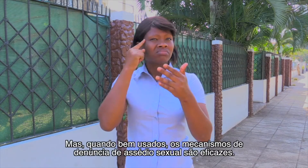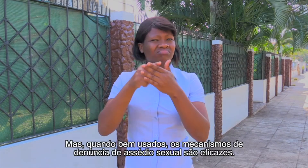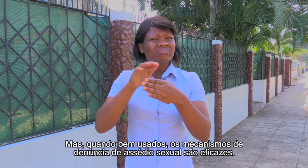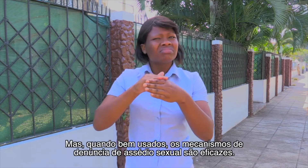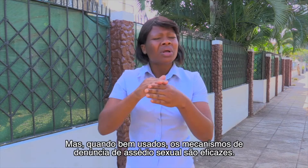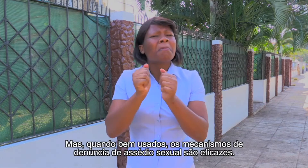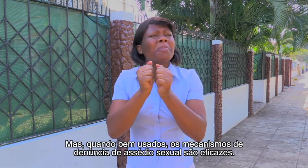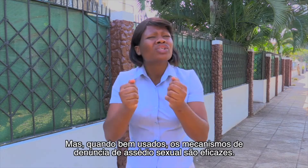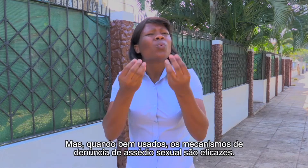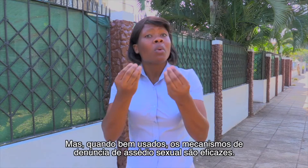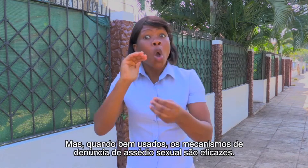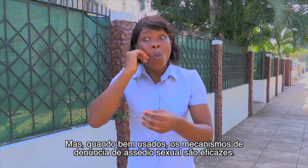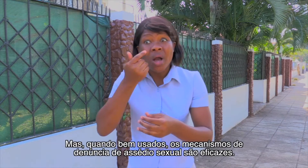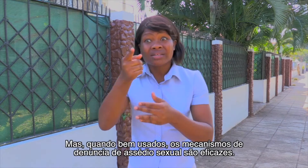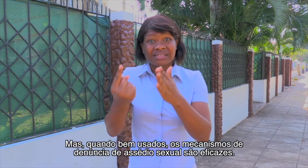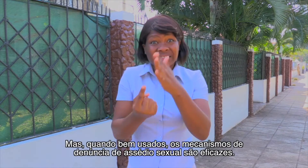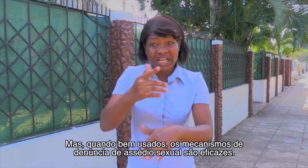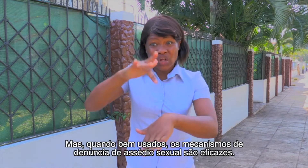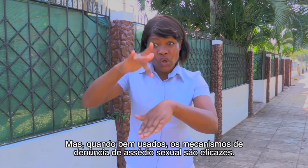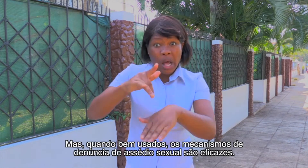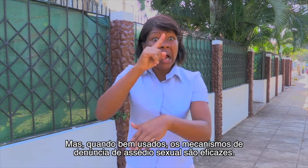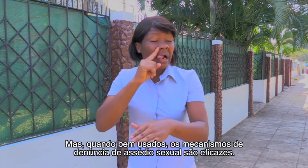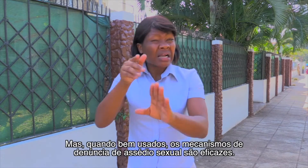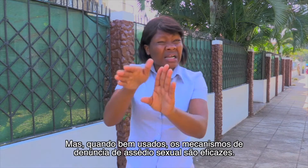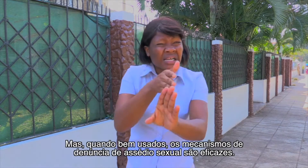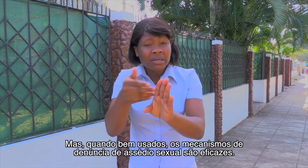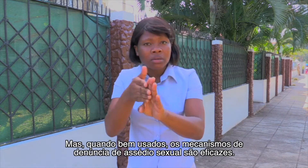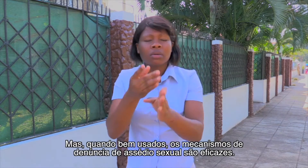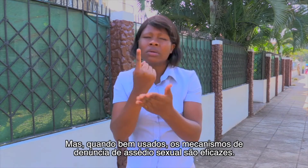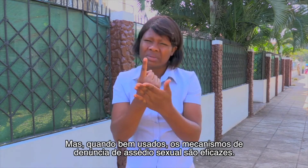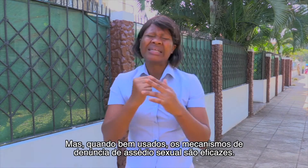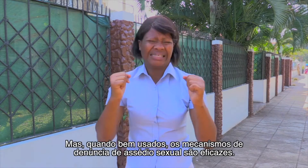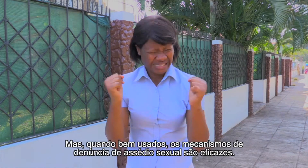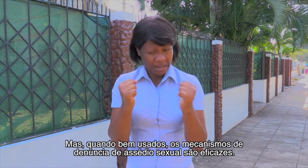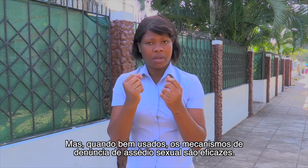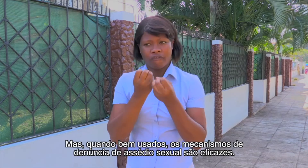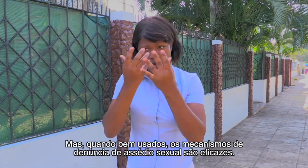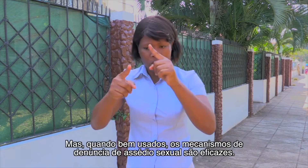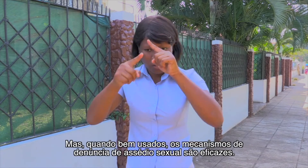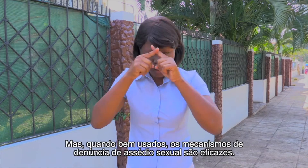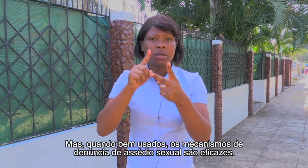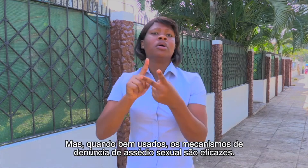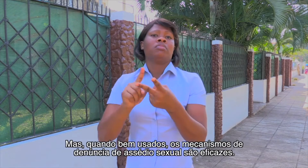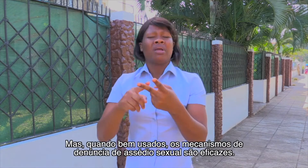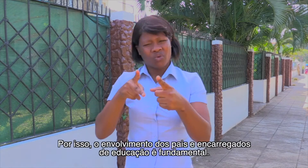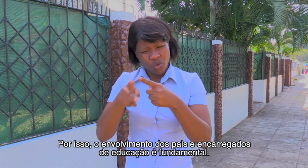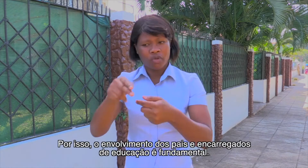Mas, quando bem usados, os mecanismos de denúncia de assédio sexual são eficazes. Por isso,